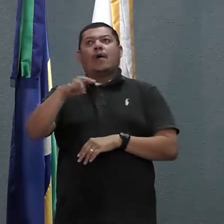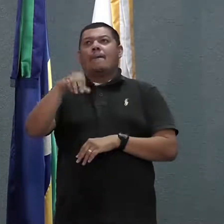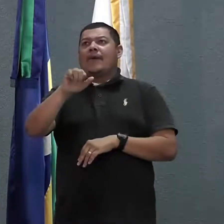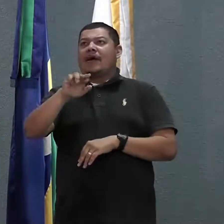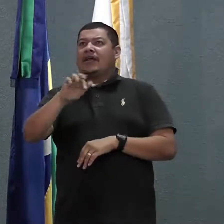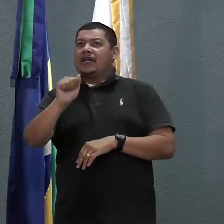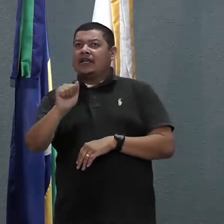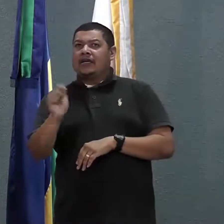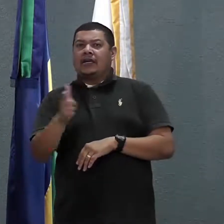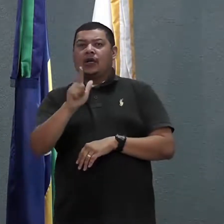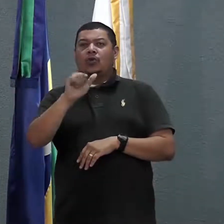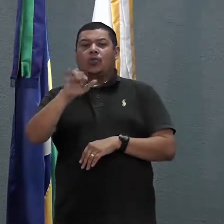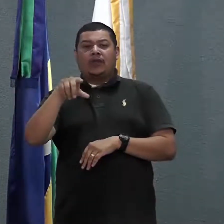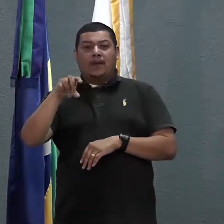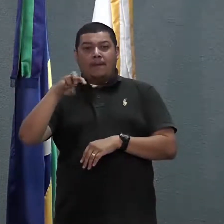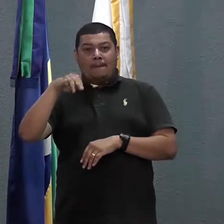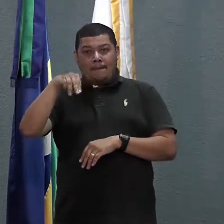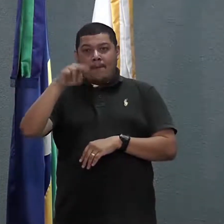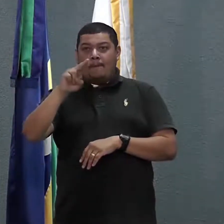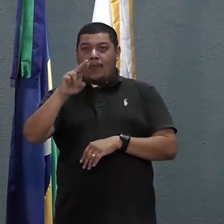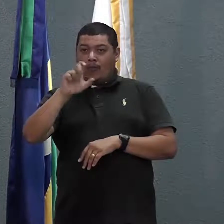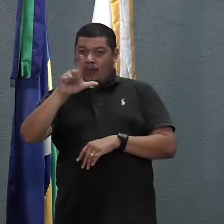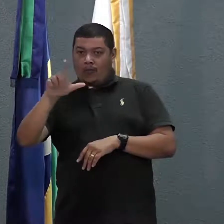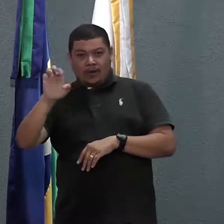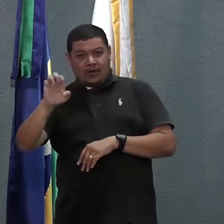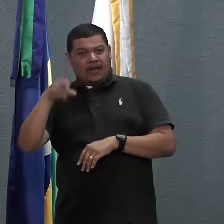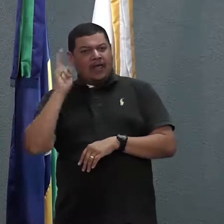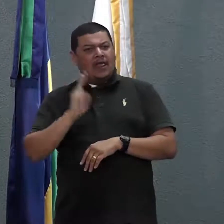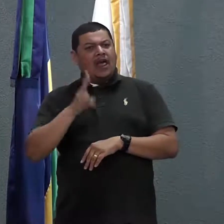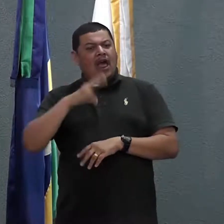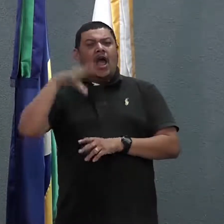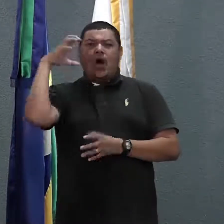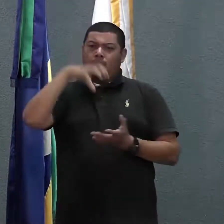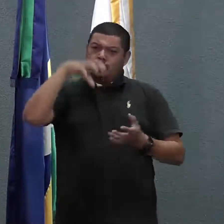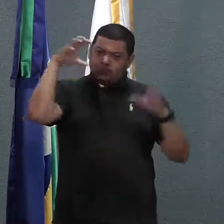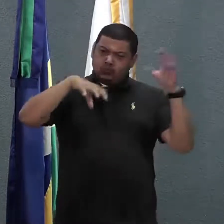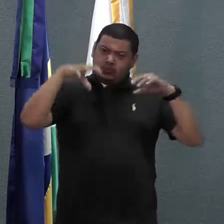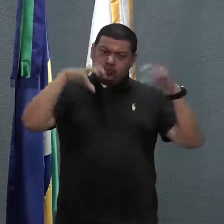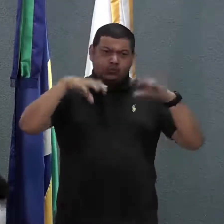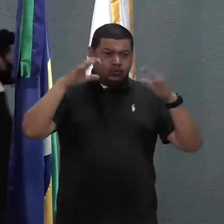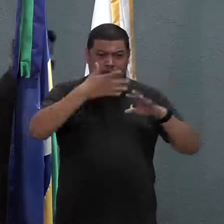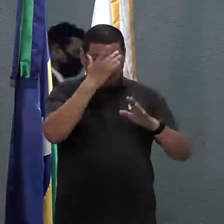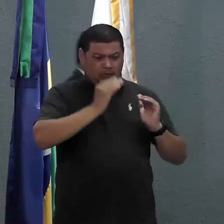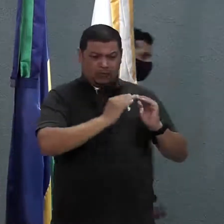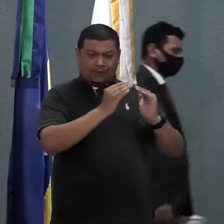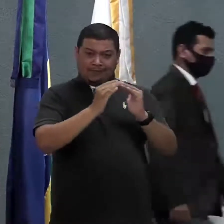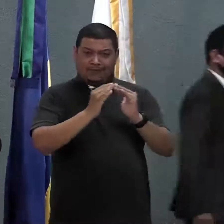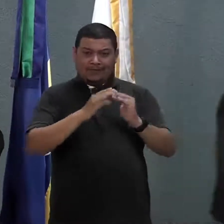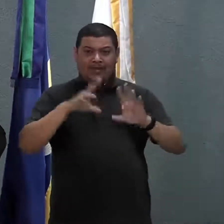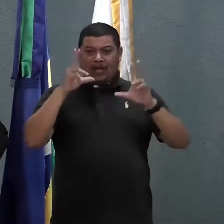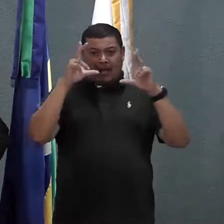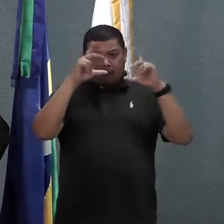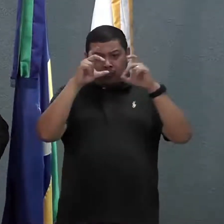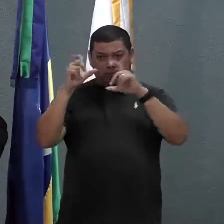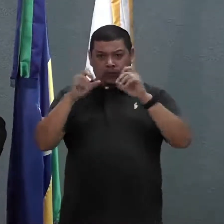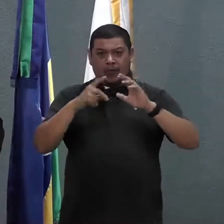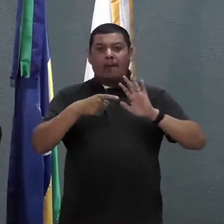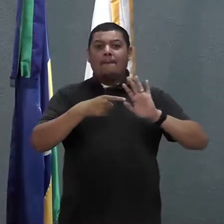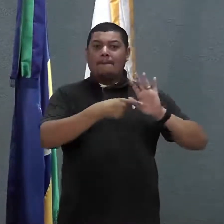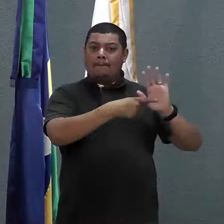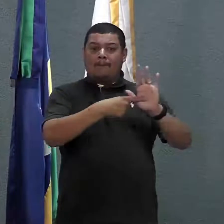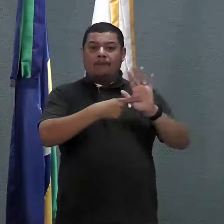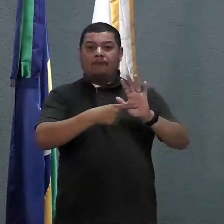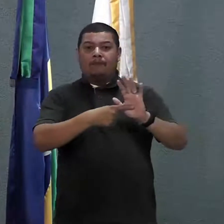Silva Miller, que toda vez que chove os moradores tiram as fotos e mostram as casas